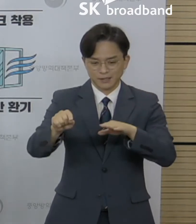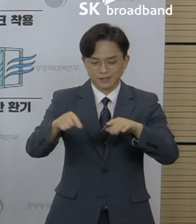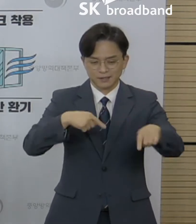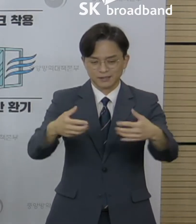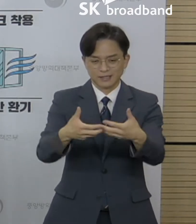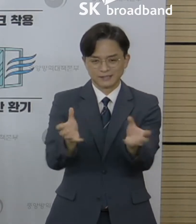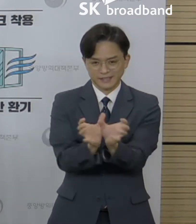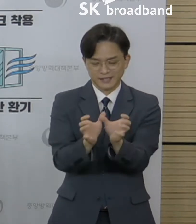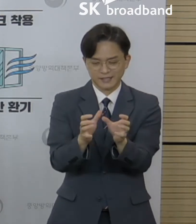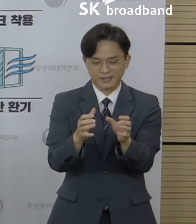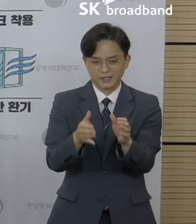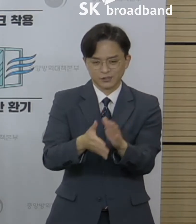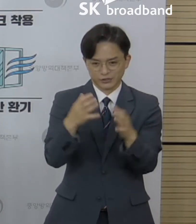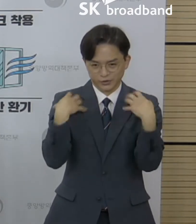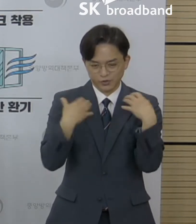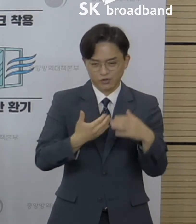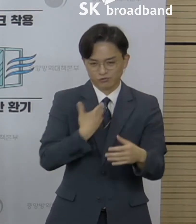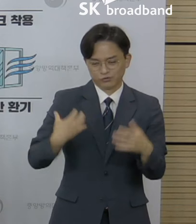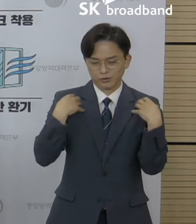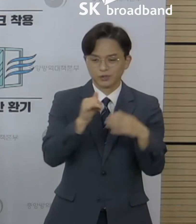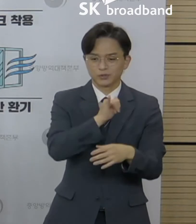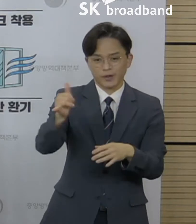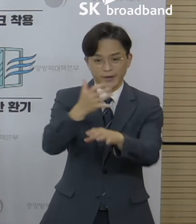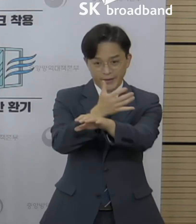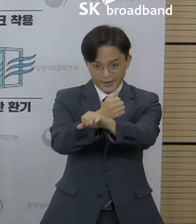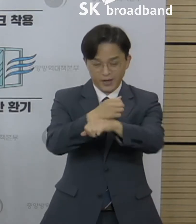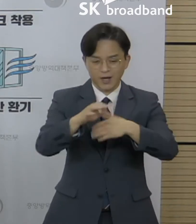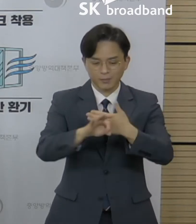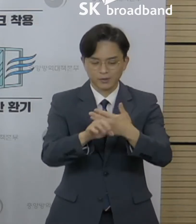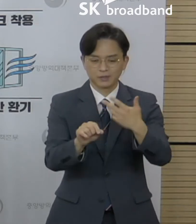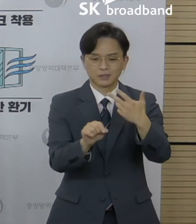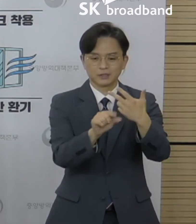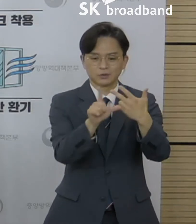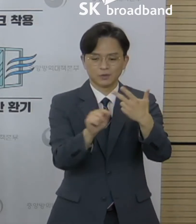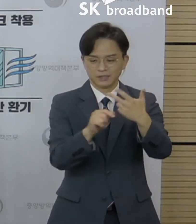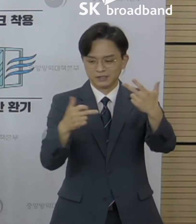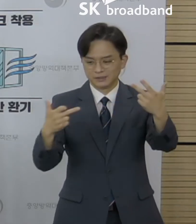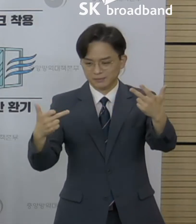있고 말씀드린 대로 7월 8일부터 개별 예약을